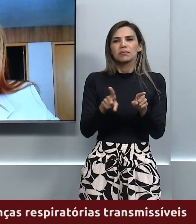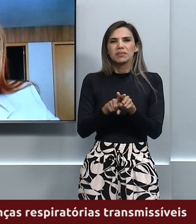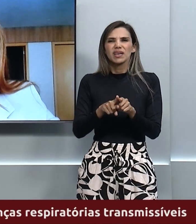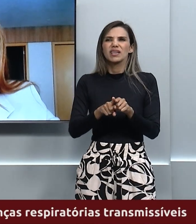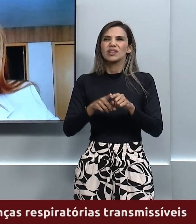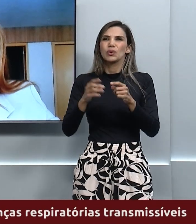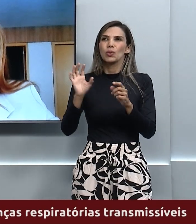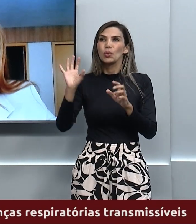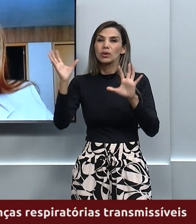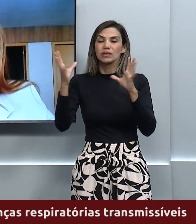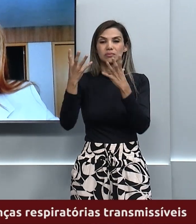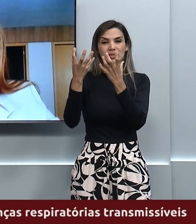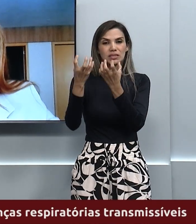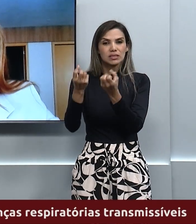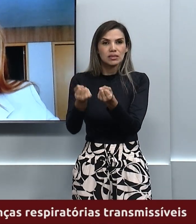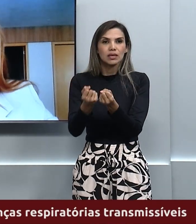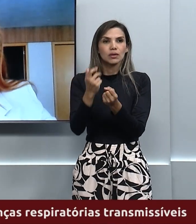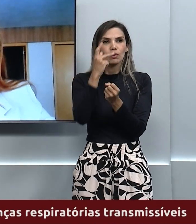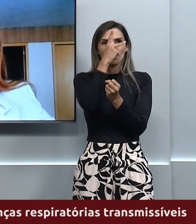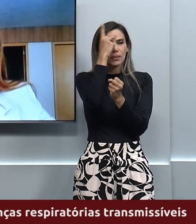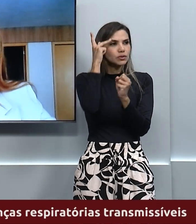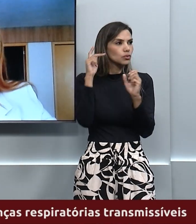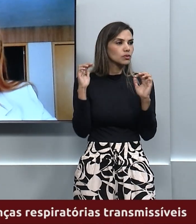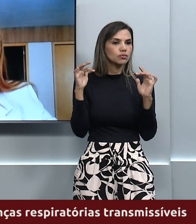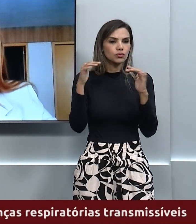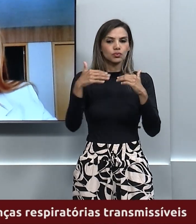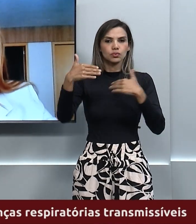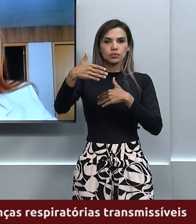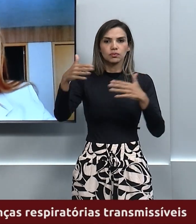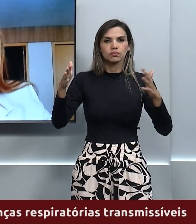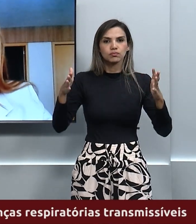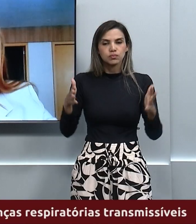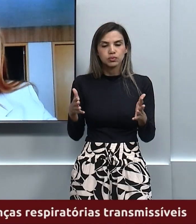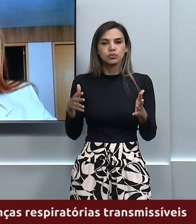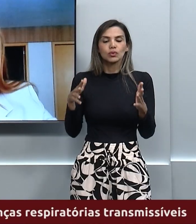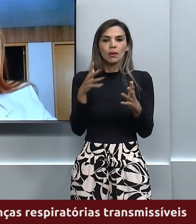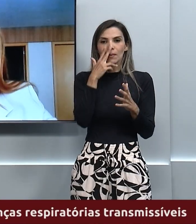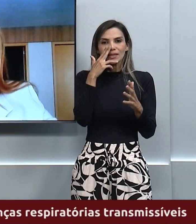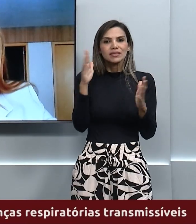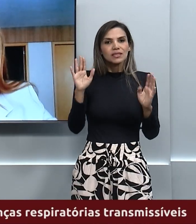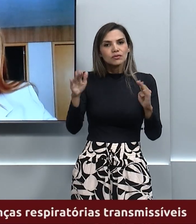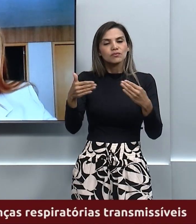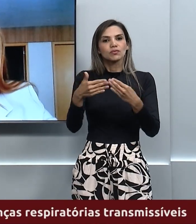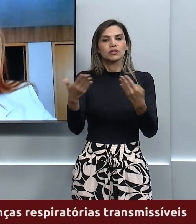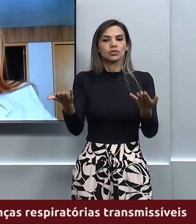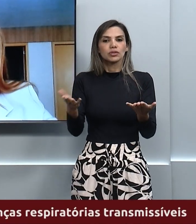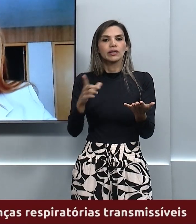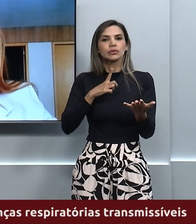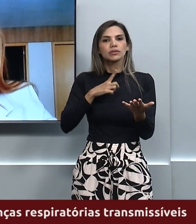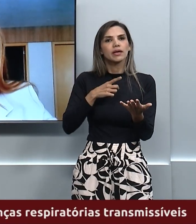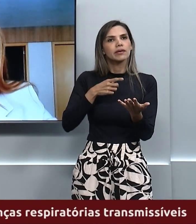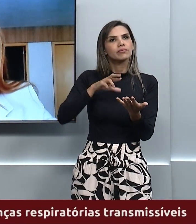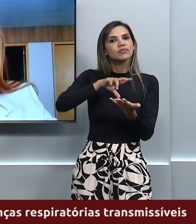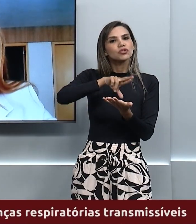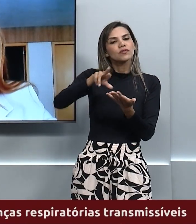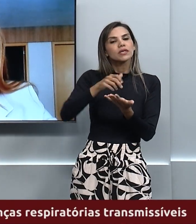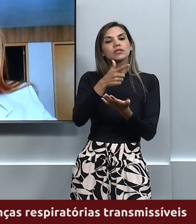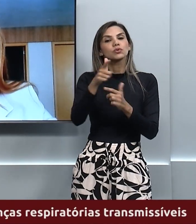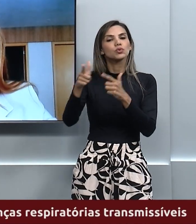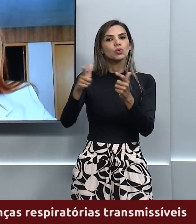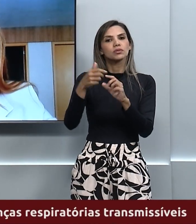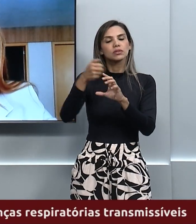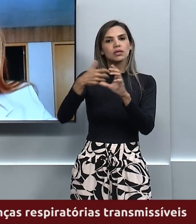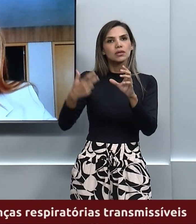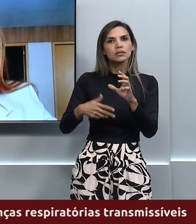aglomeradas dentro de algum espaço, né? Para evitar esse frio, isso pode aumentar. Mas tem algumas outras características